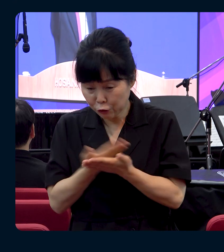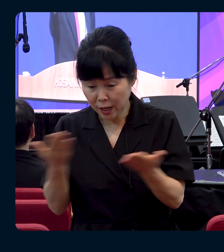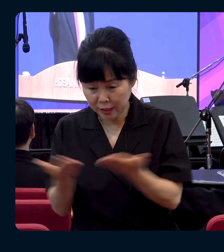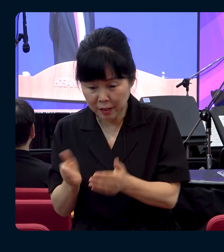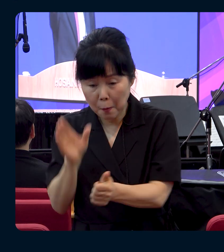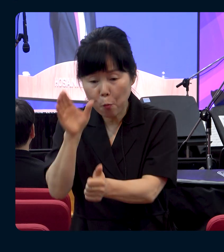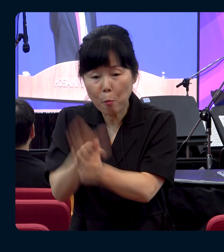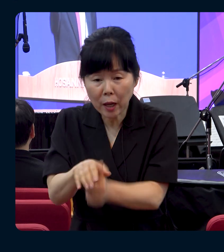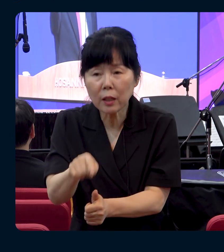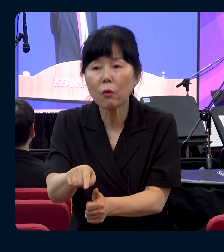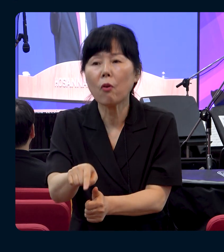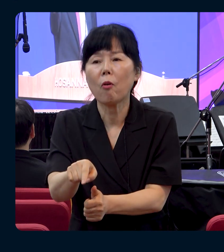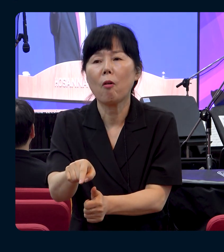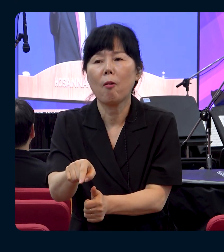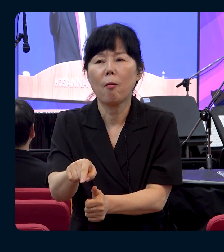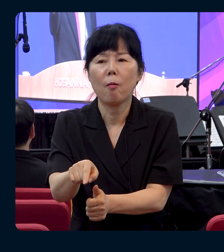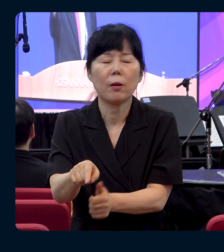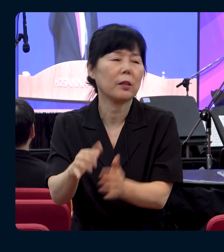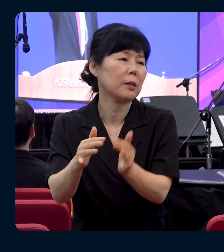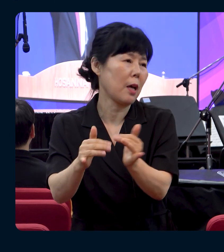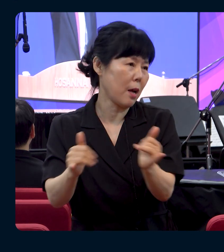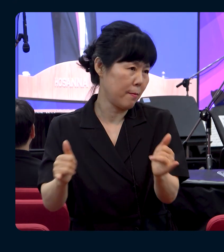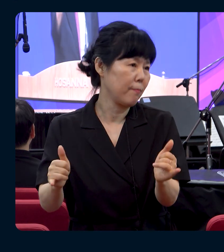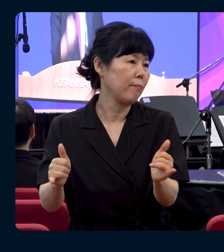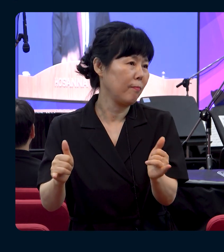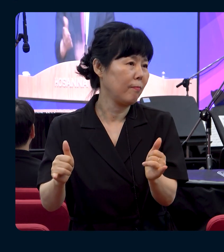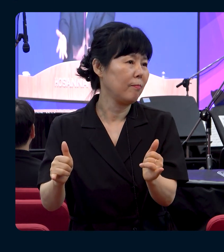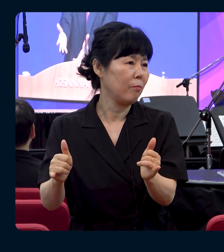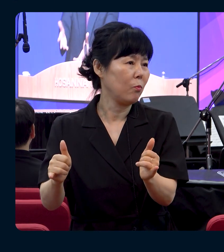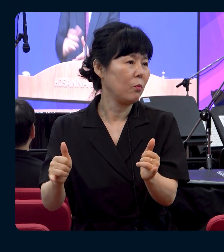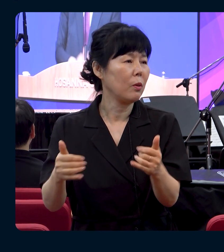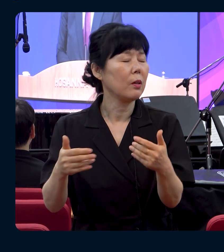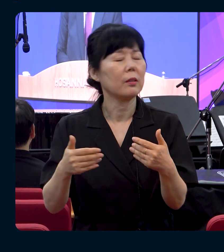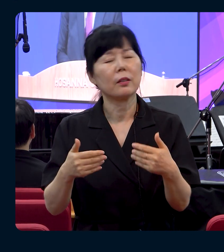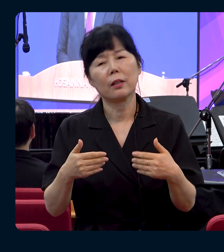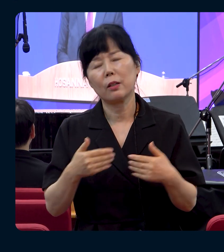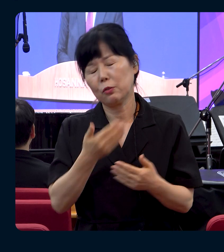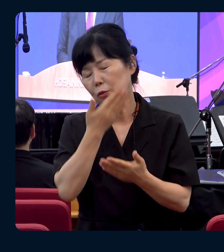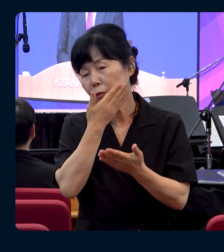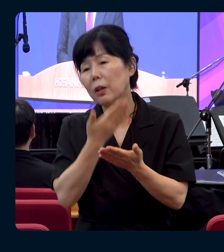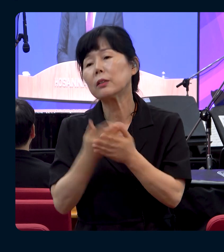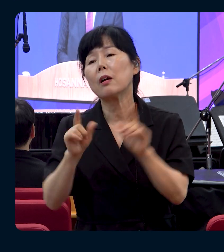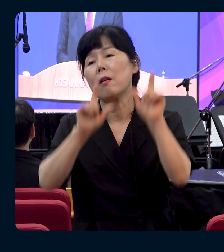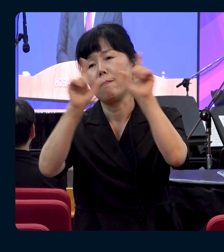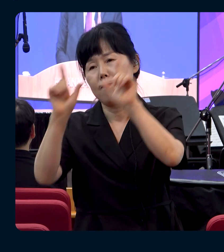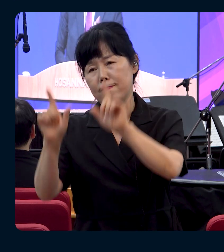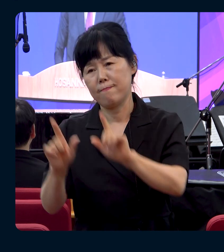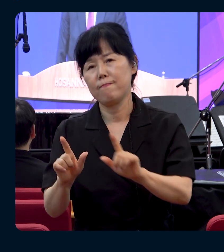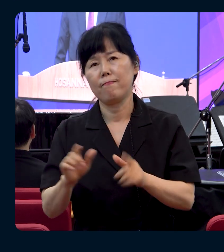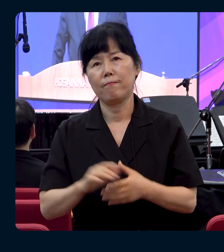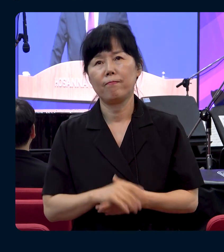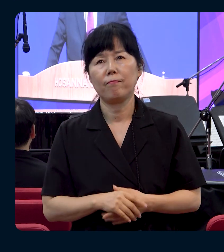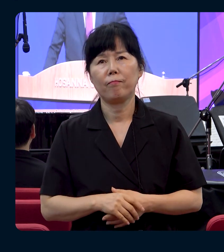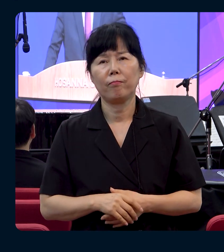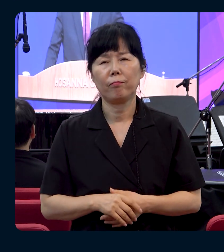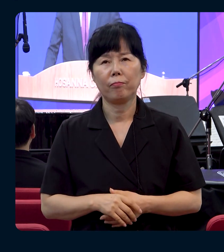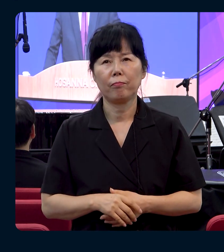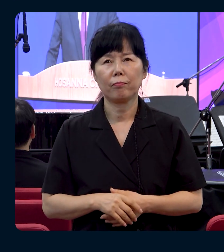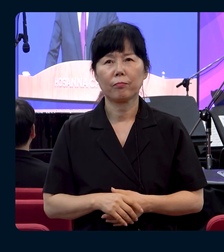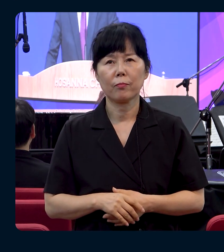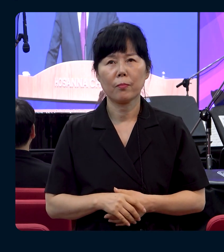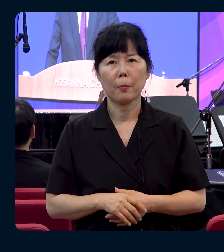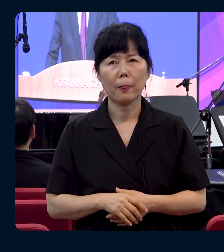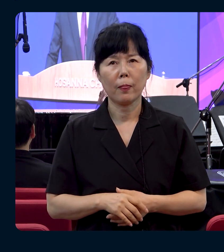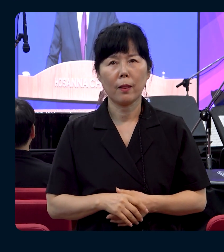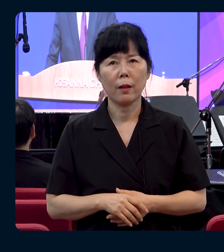걸 가지고 있는 것, 그리고 그렇게 살아가는 것, 이게 중요한 것이라는 거죠. 네,